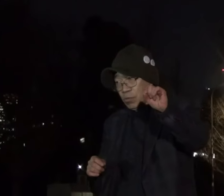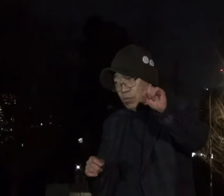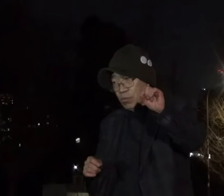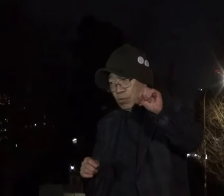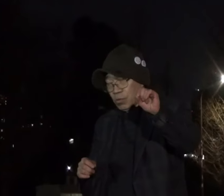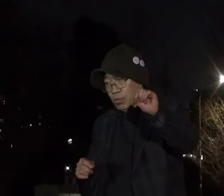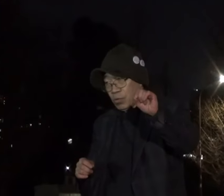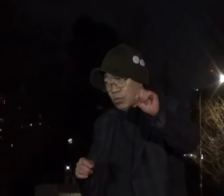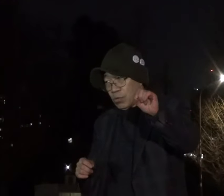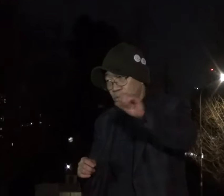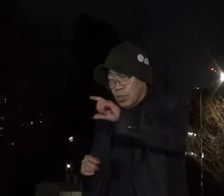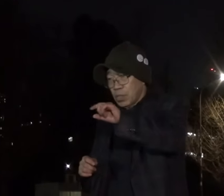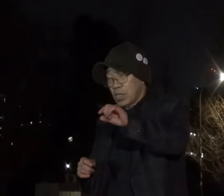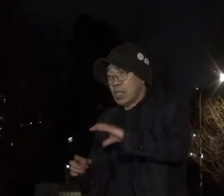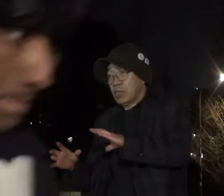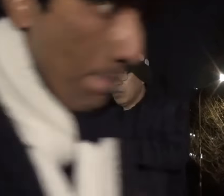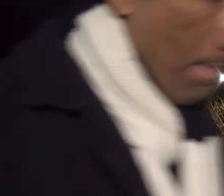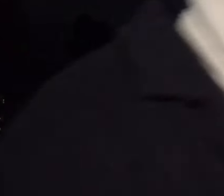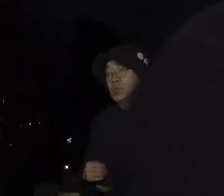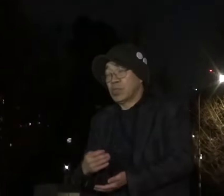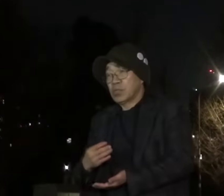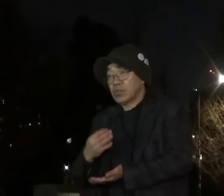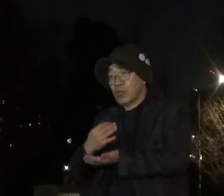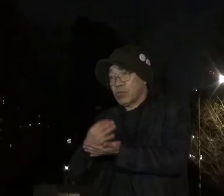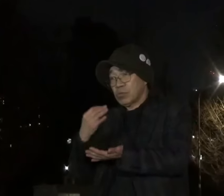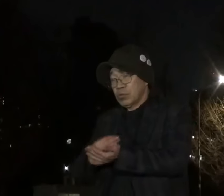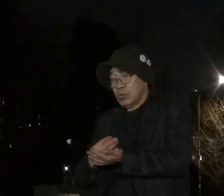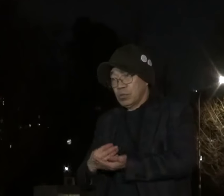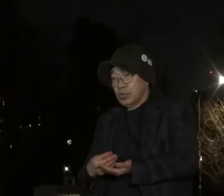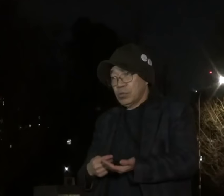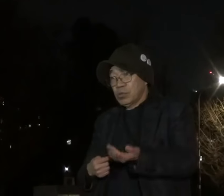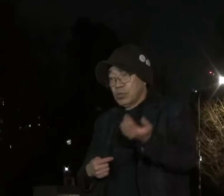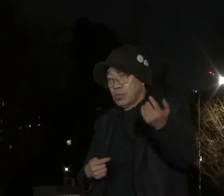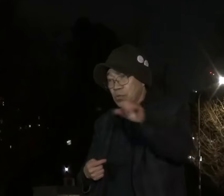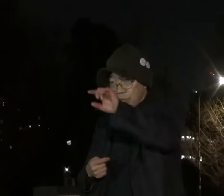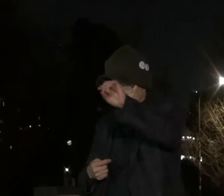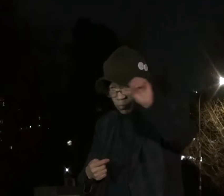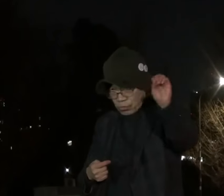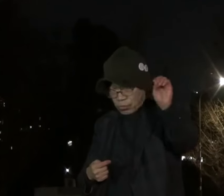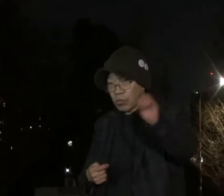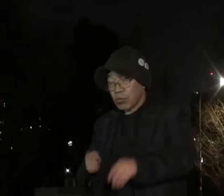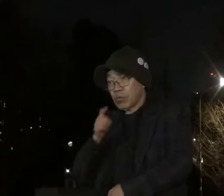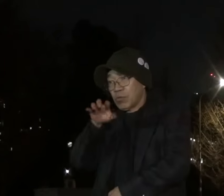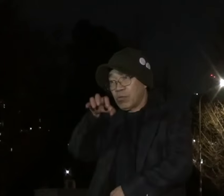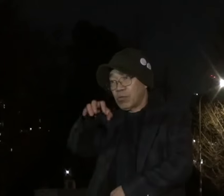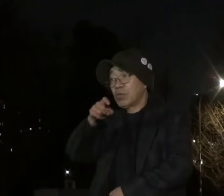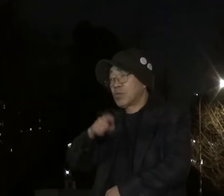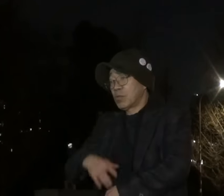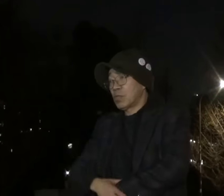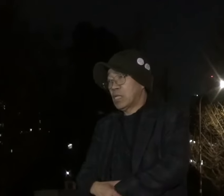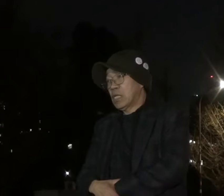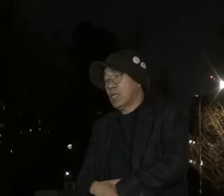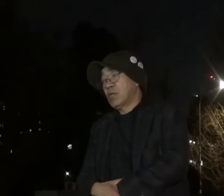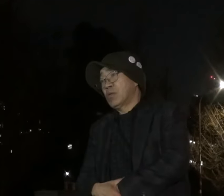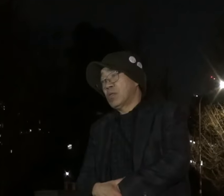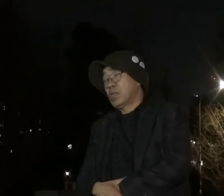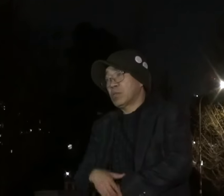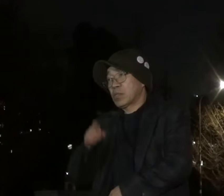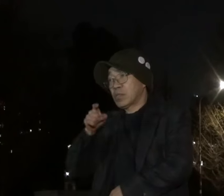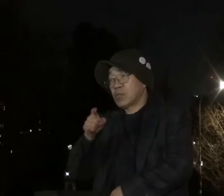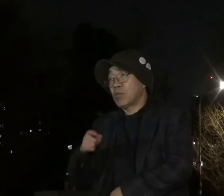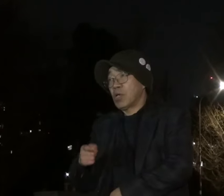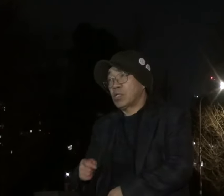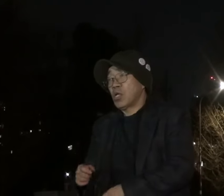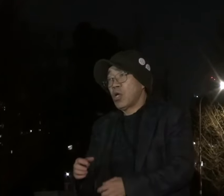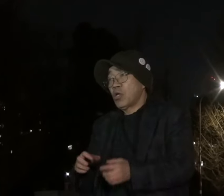こに老人ホーム、障害者施設、病院どれだけあるのか